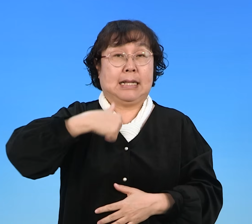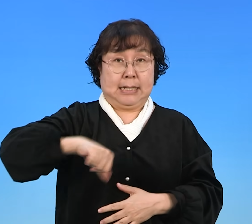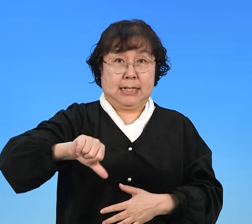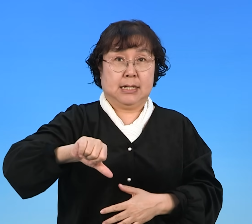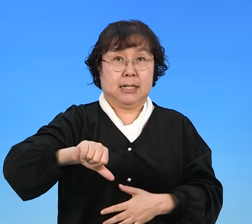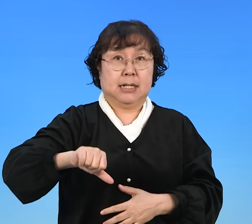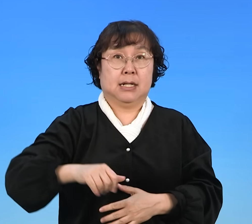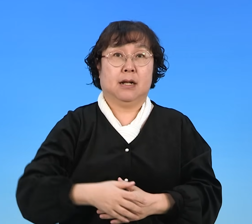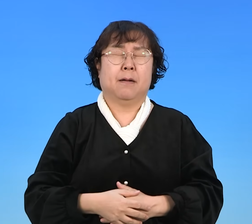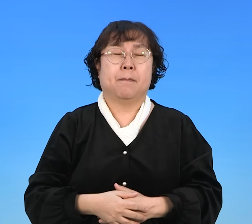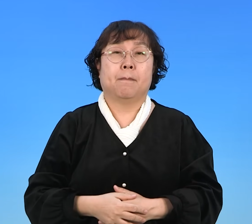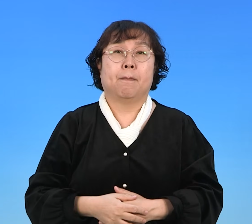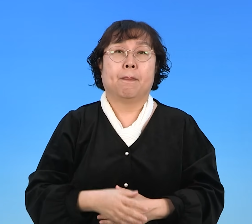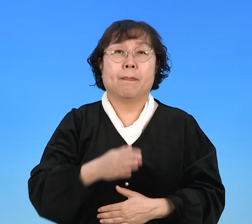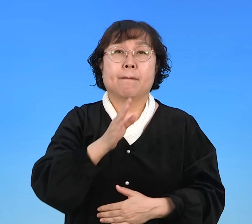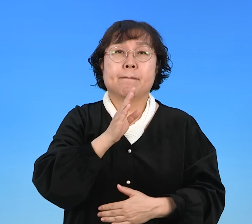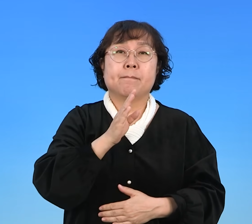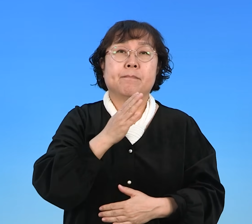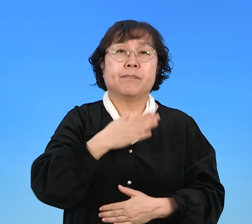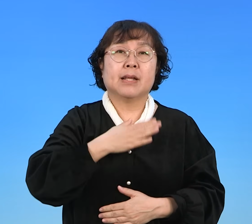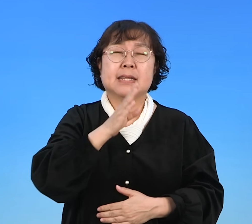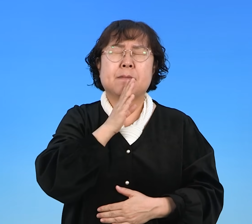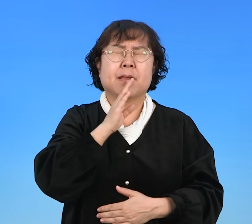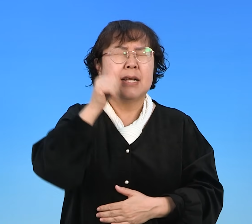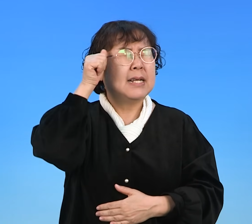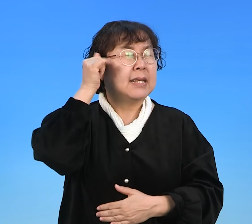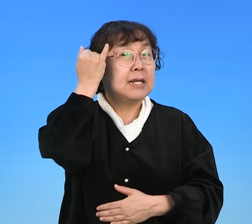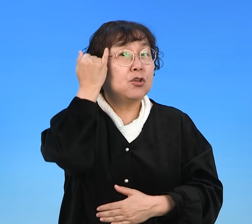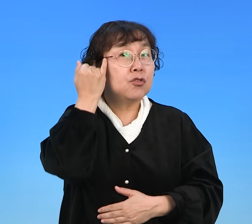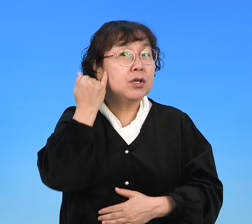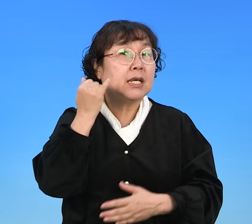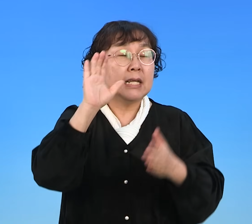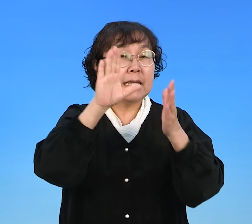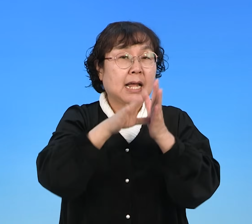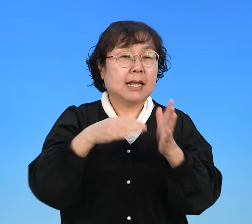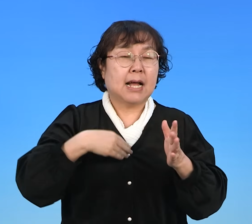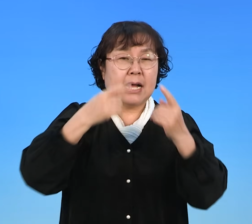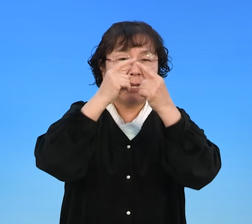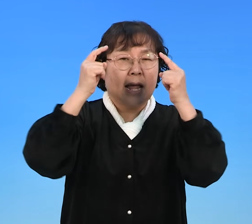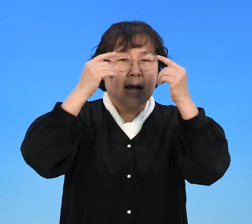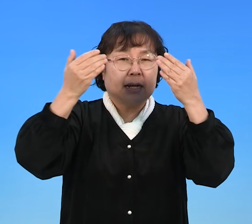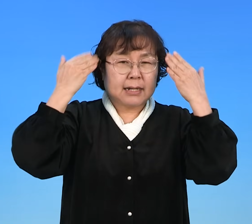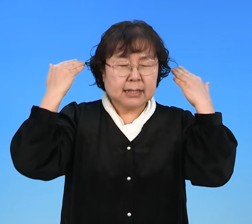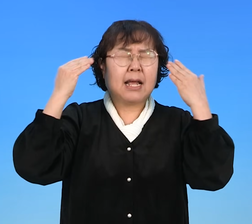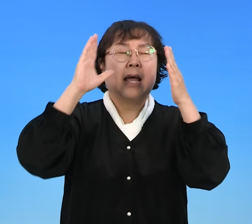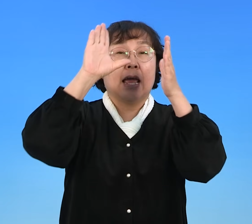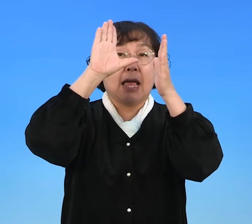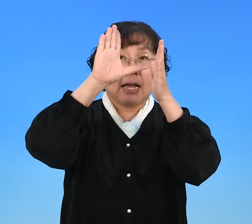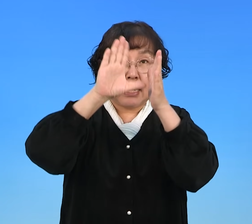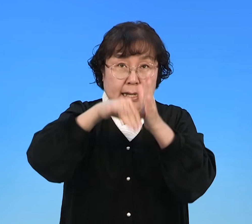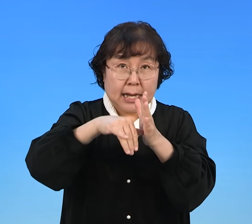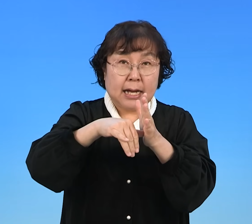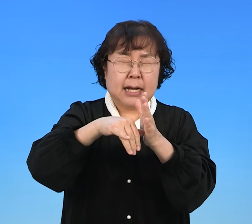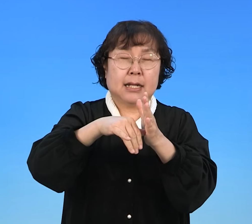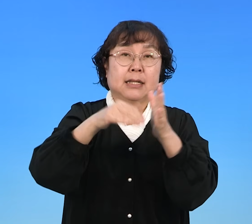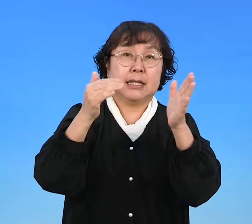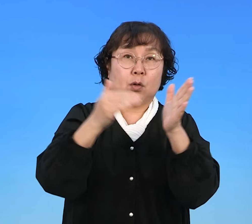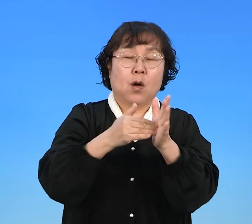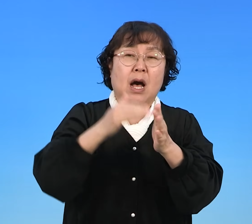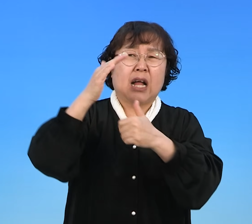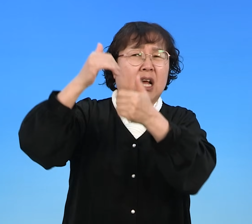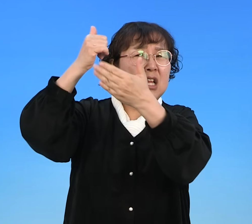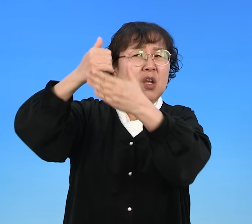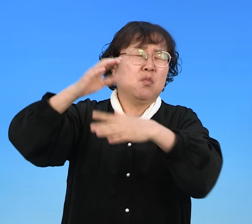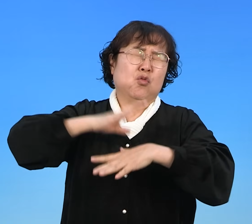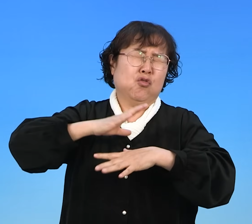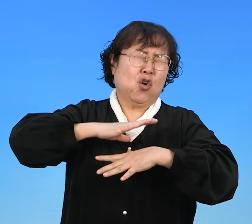목사들인데요, 참 사춘기 중고등학교 시절, 심지어 대학교 가서도 하나님을 두려워하지 않았던 것